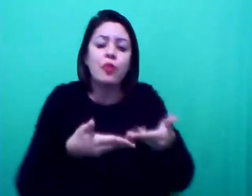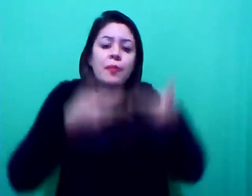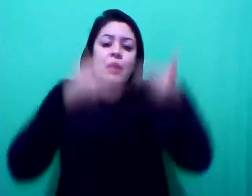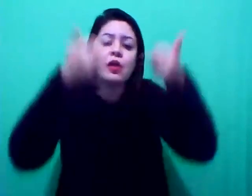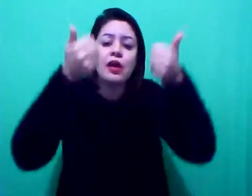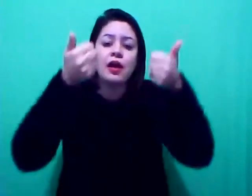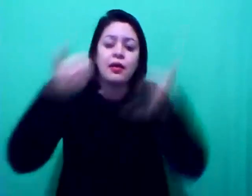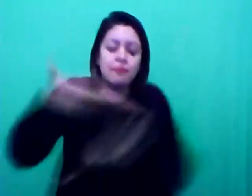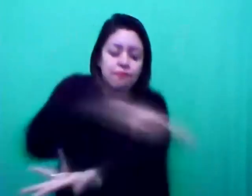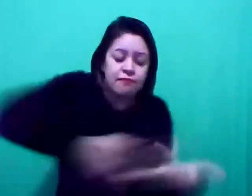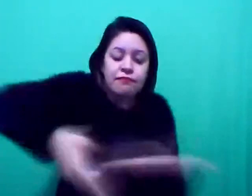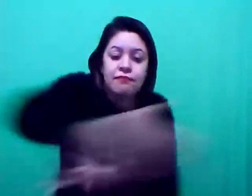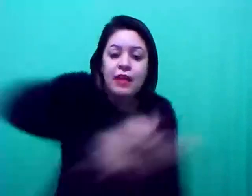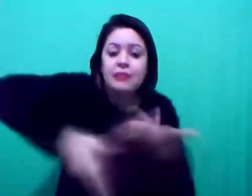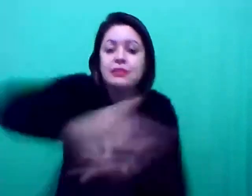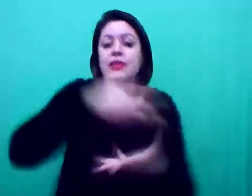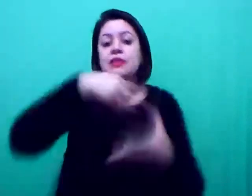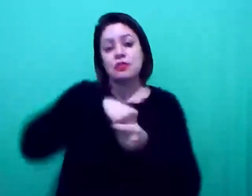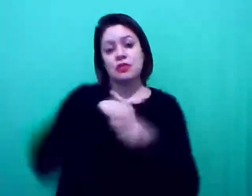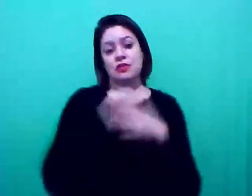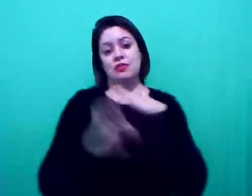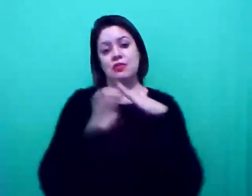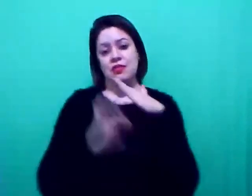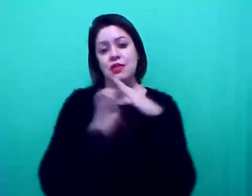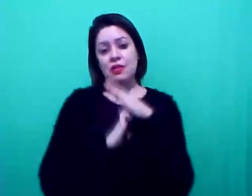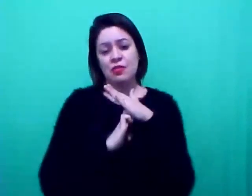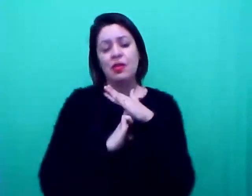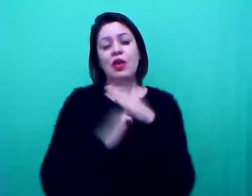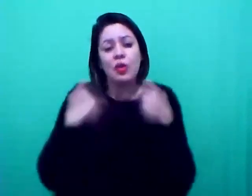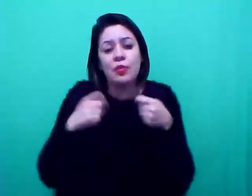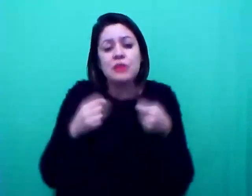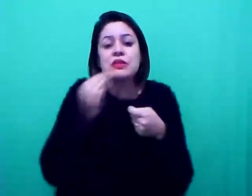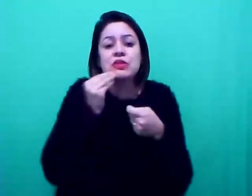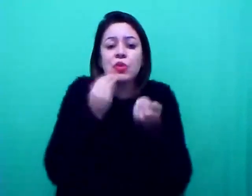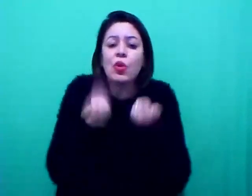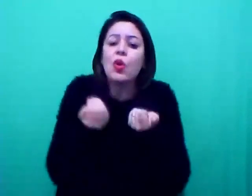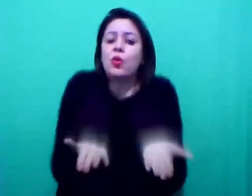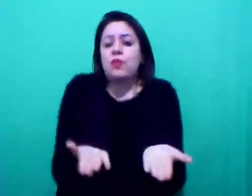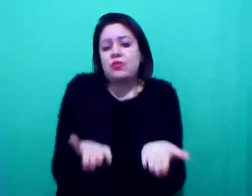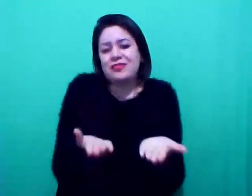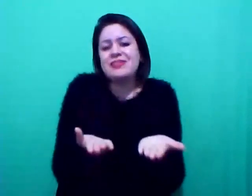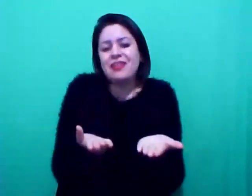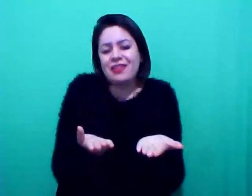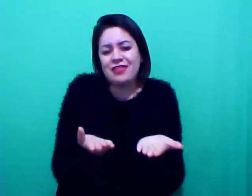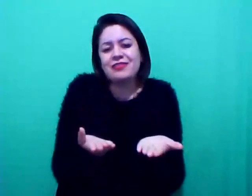Já pensaram como que vai fazer com que ele seja incluso dentro da empresa onde trabalha? Então vocês precisam dar